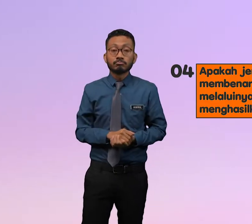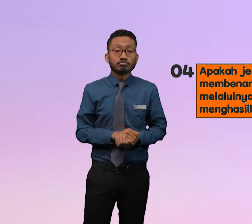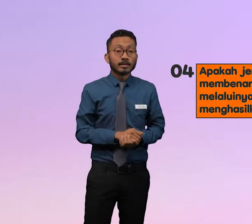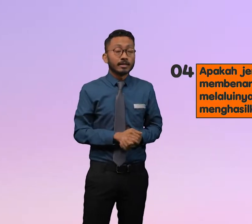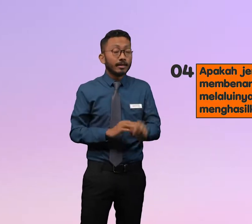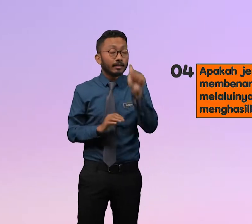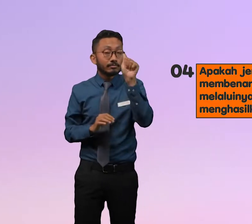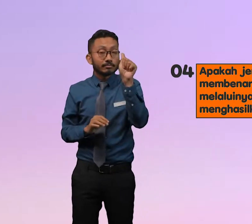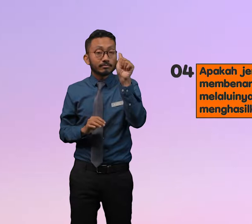A.